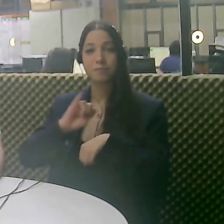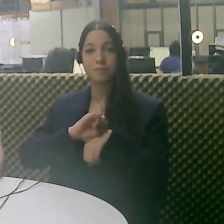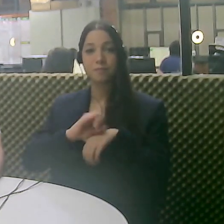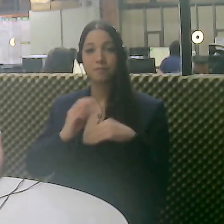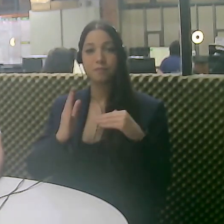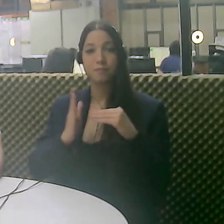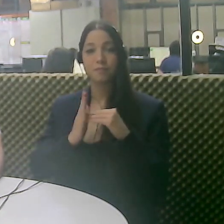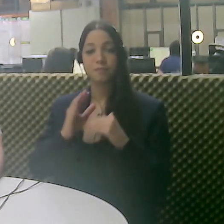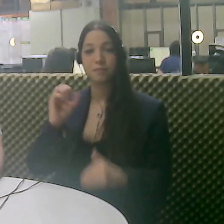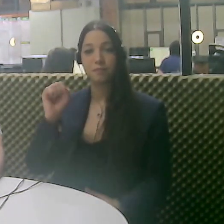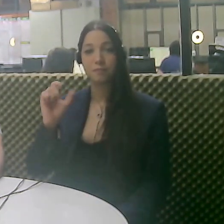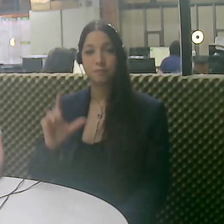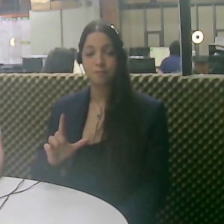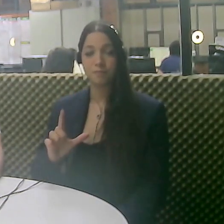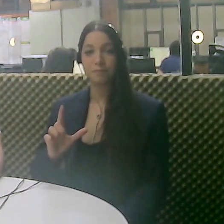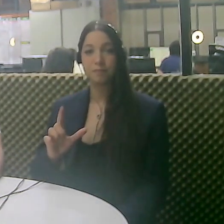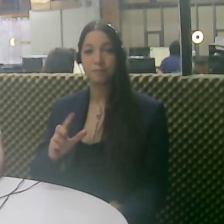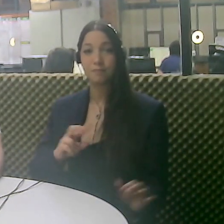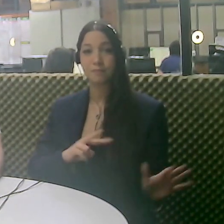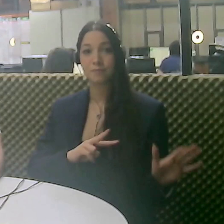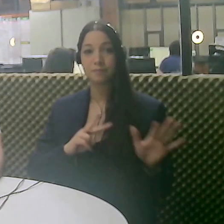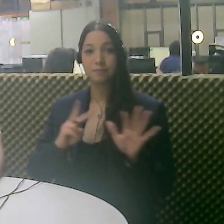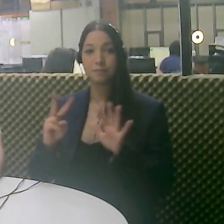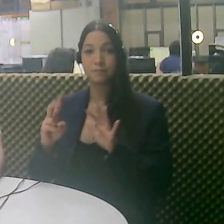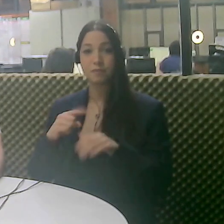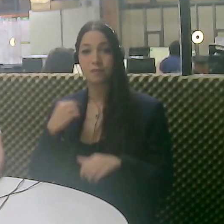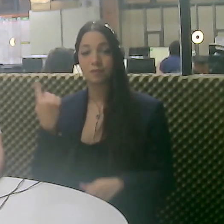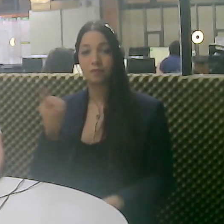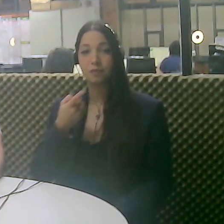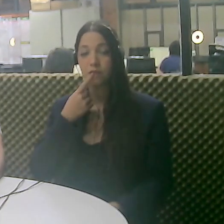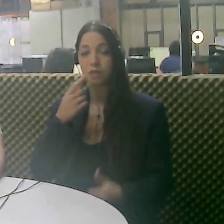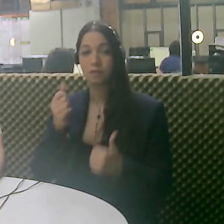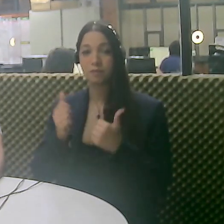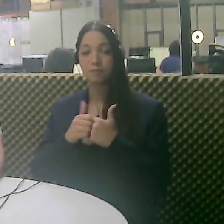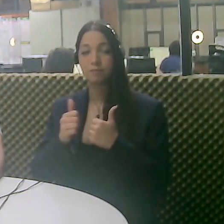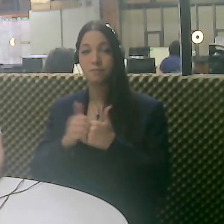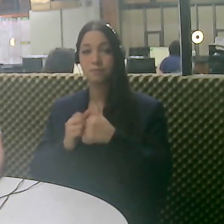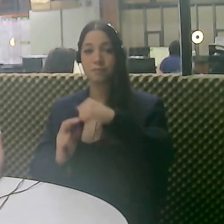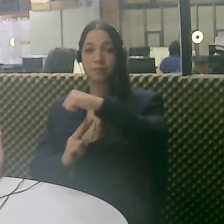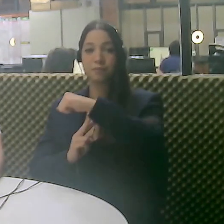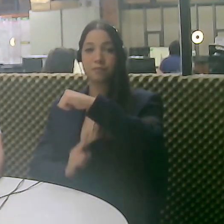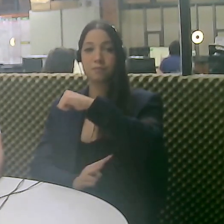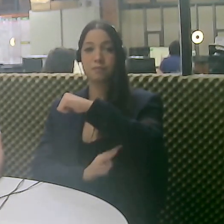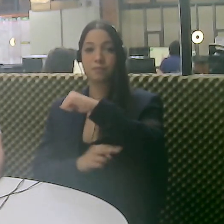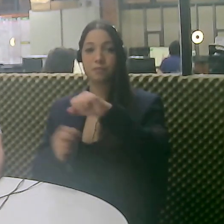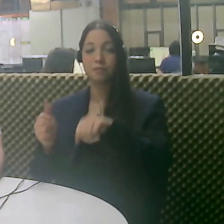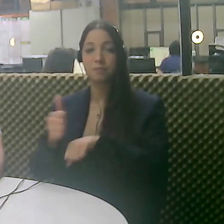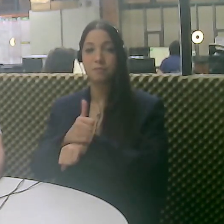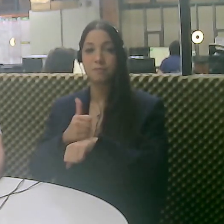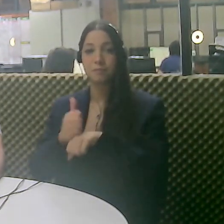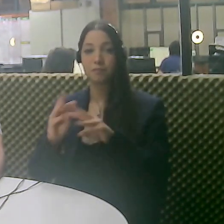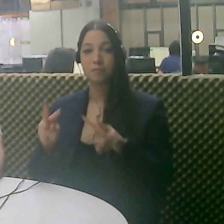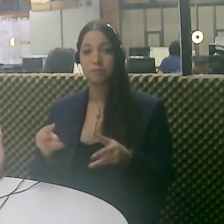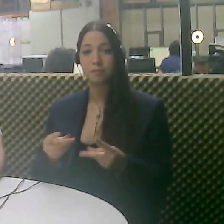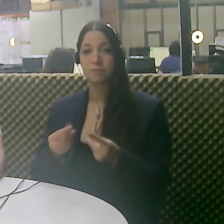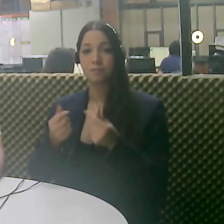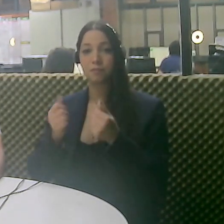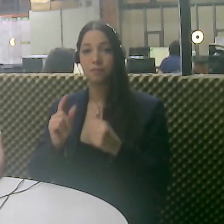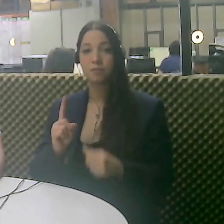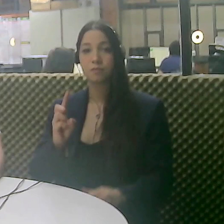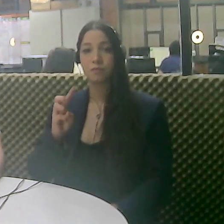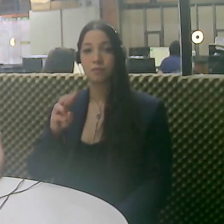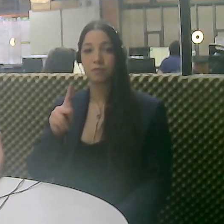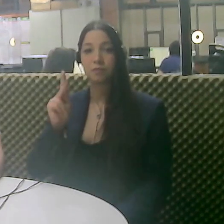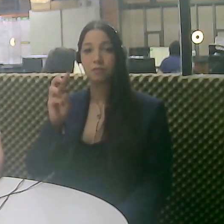Sul. No começo dessa semana, o entorno do viaduto sobre a Nicomedes também começou a ganhar melhorias. Cerca de 1 quilômetro